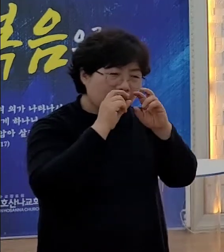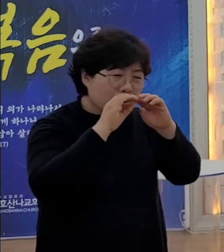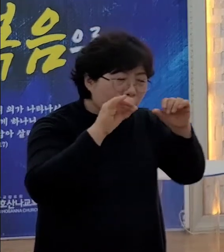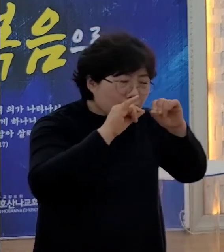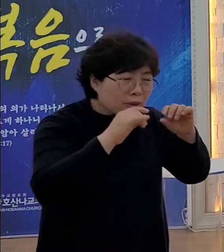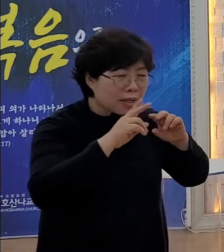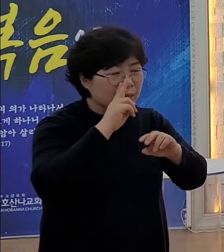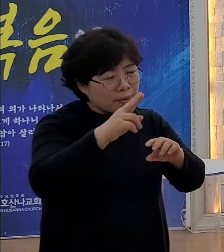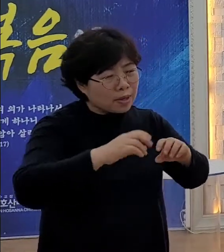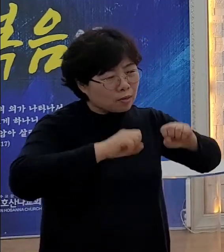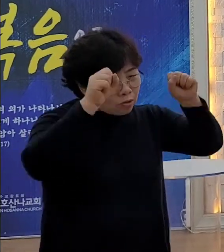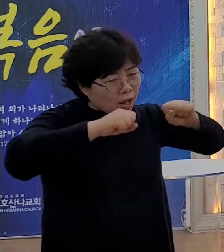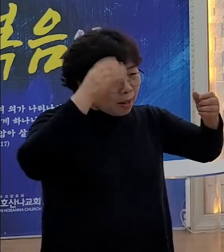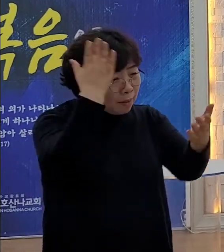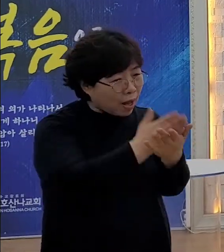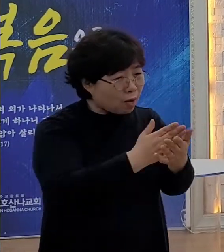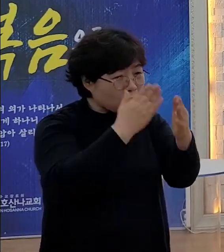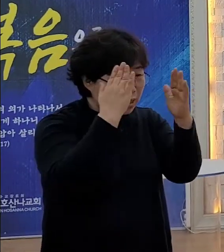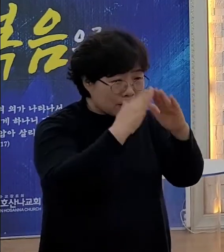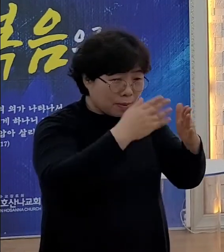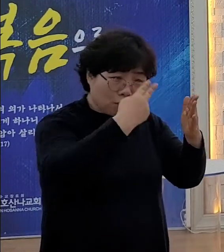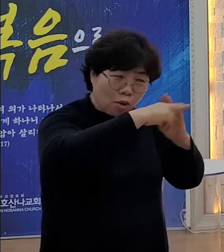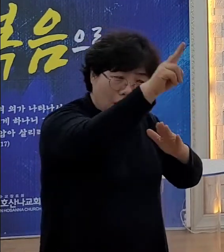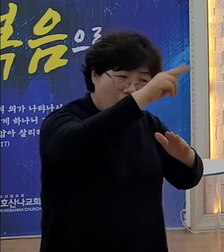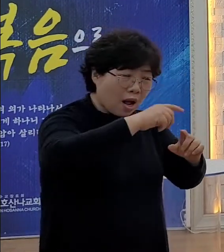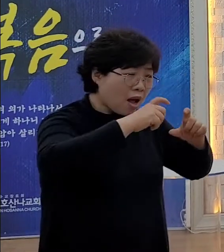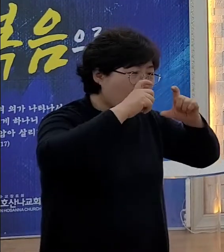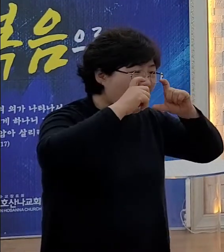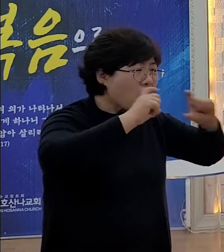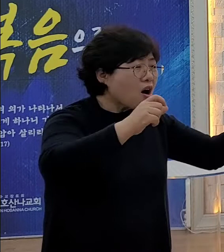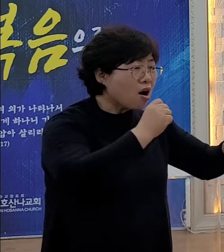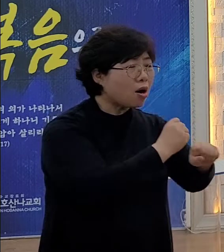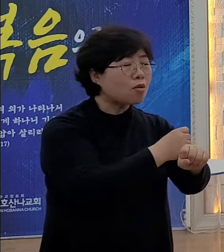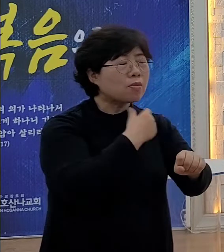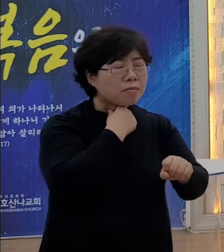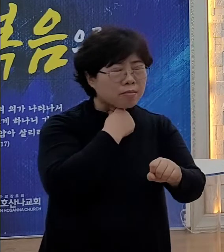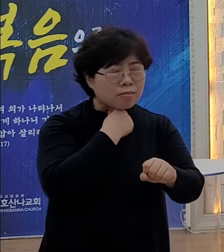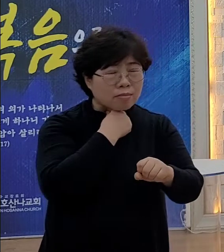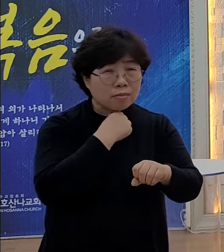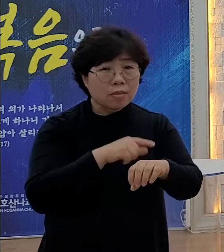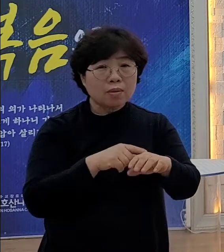됩니다. 빨리 집에 들어가세요. 라고 말하고 싶었어요.